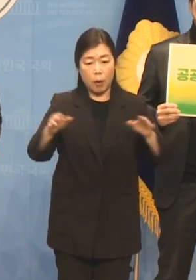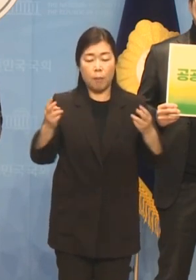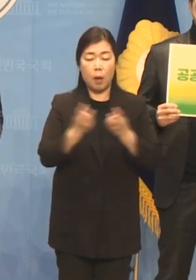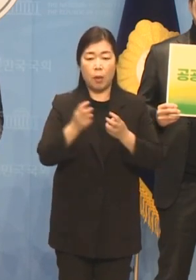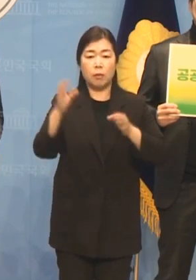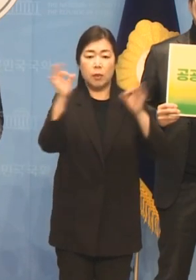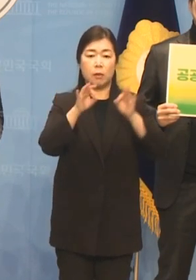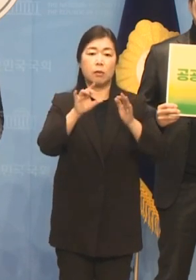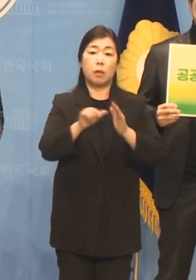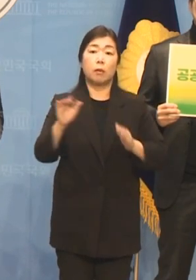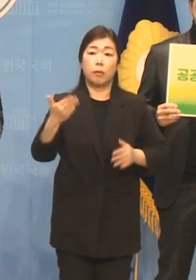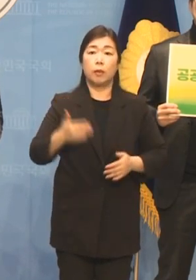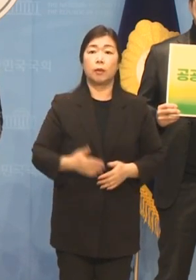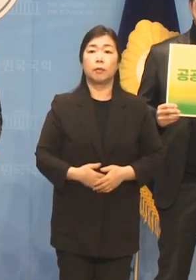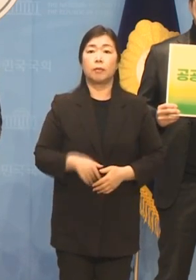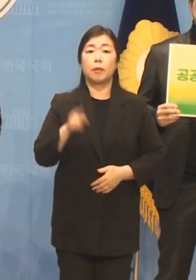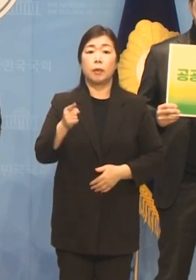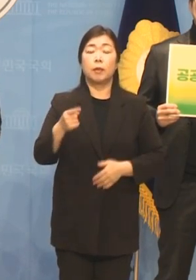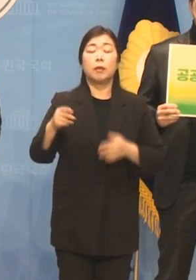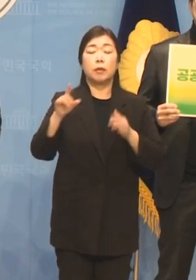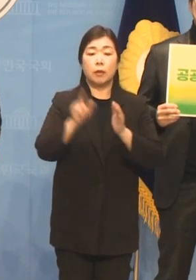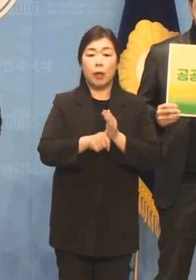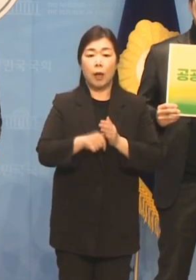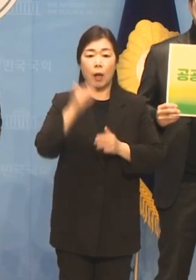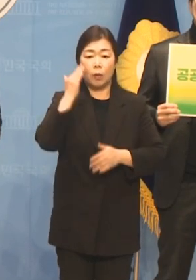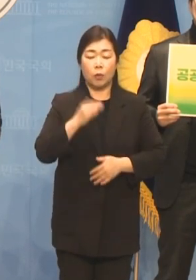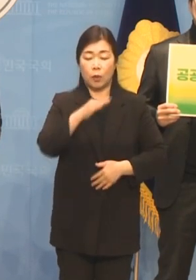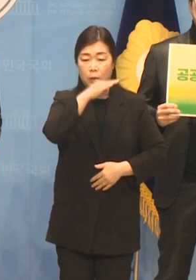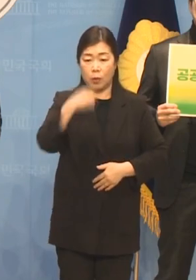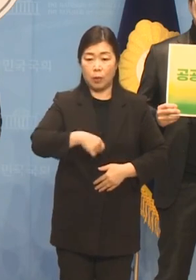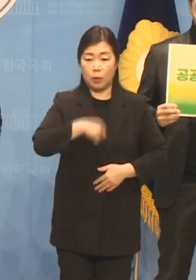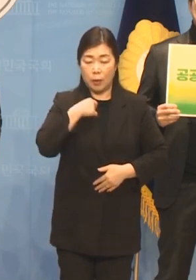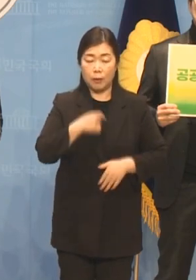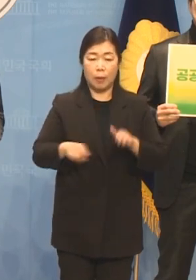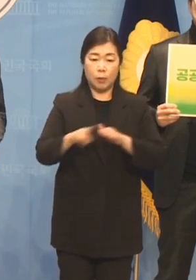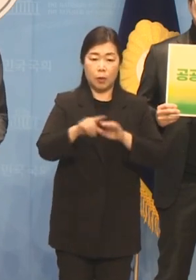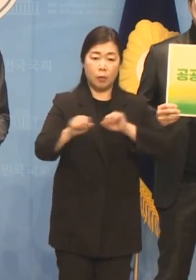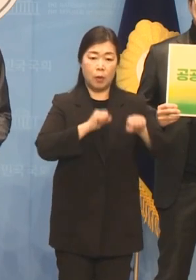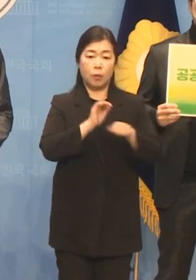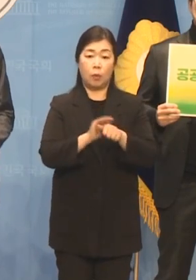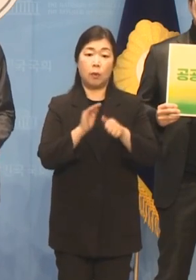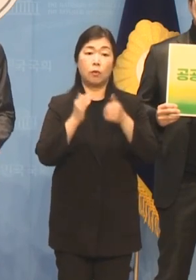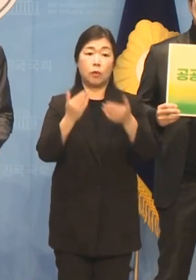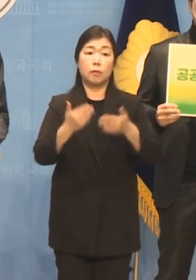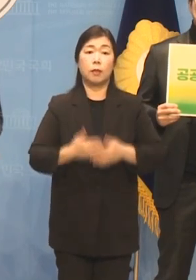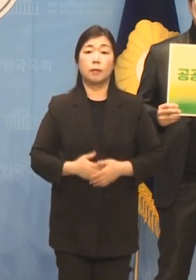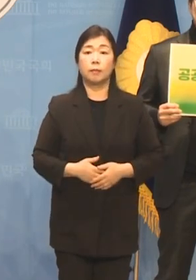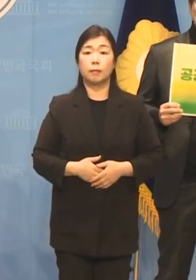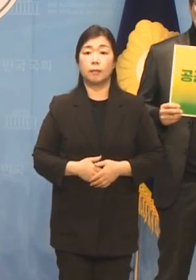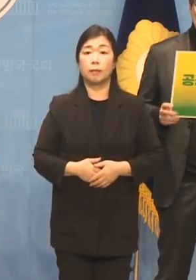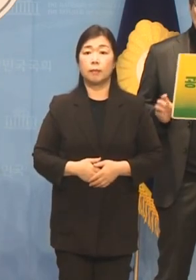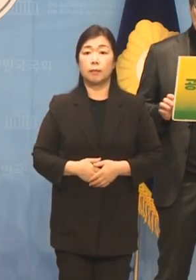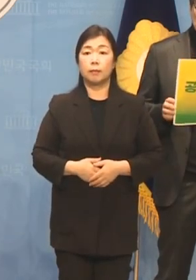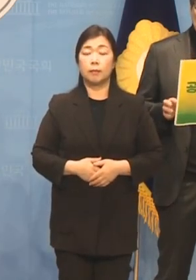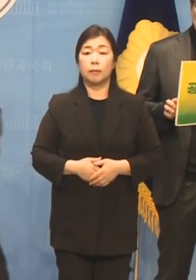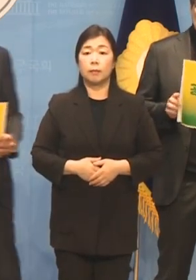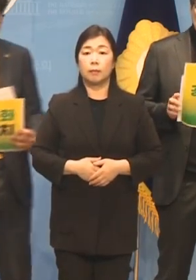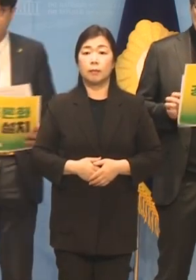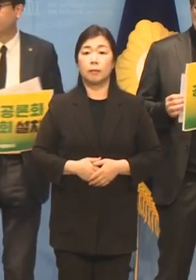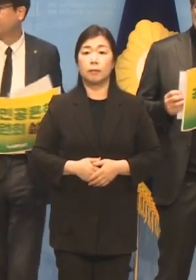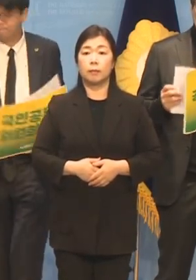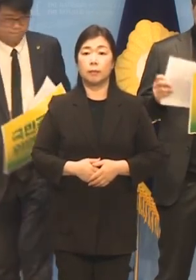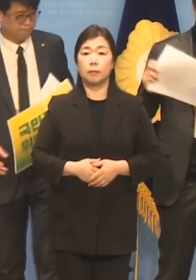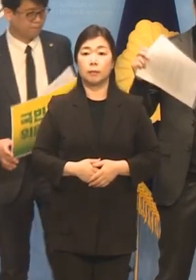아닌가 싶습니다. 그 길에 녹색정의당이 최우선에서 앞장서도록 하겠습니다. 감사합니다.